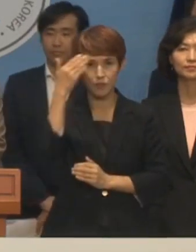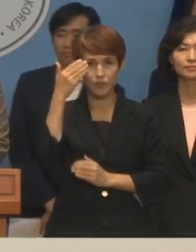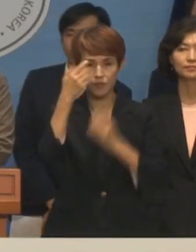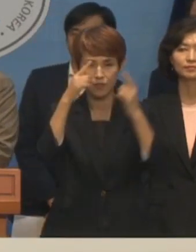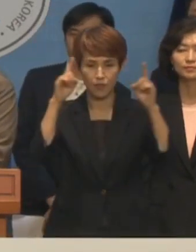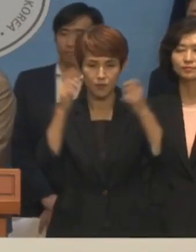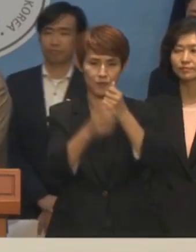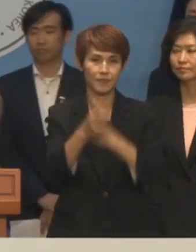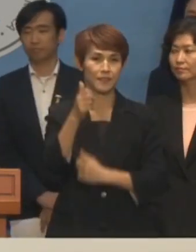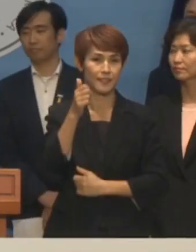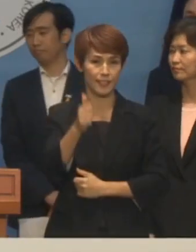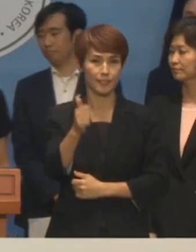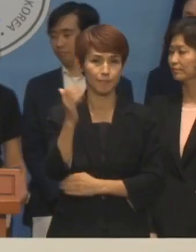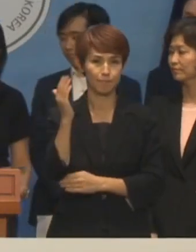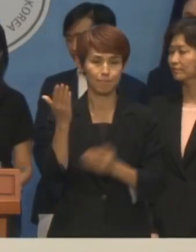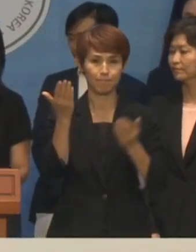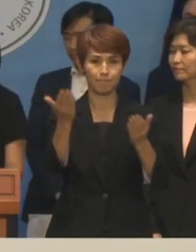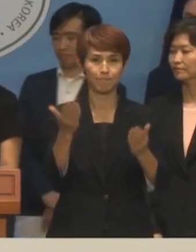청해 듣겠습니다.